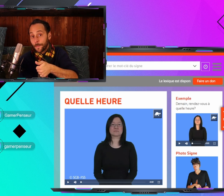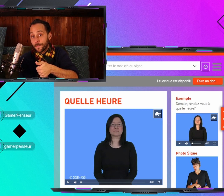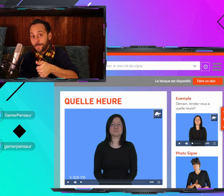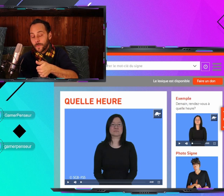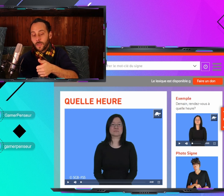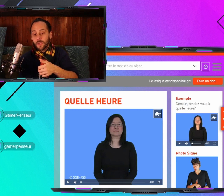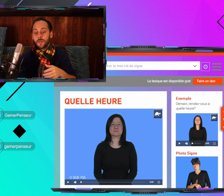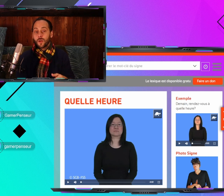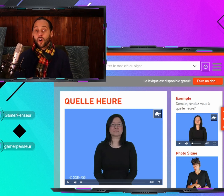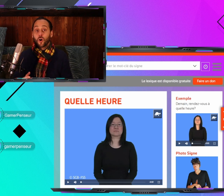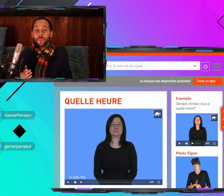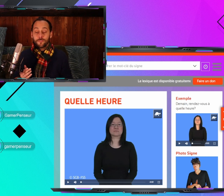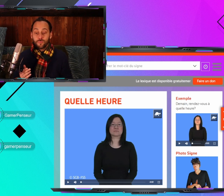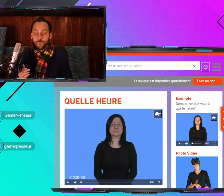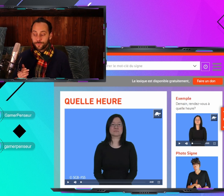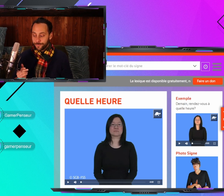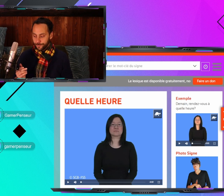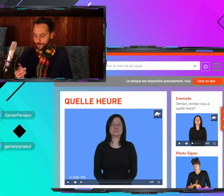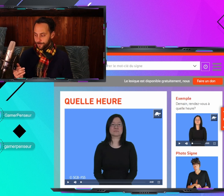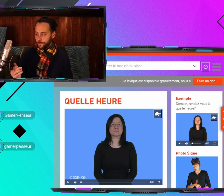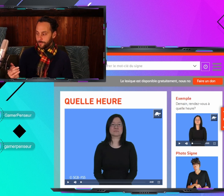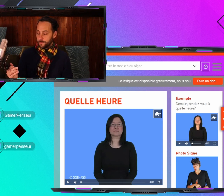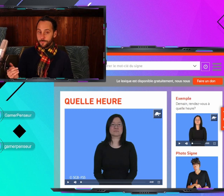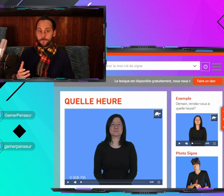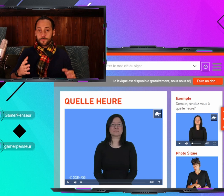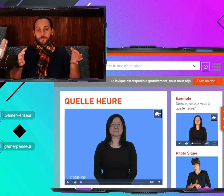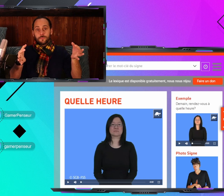Demain. Rendez-vous.